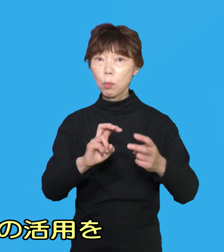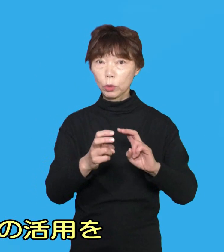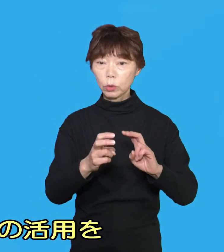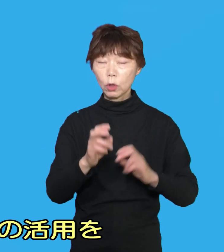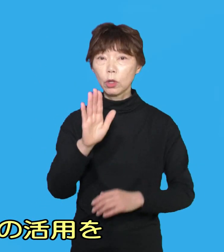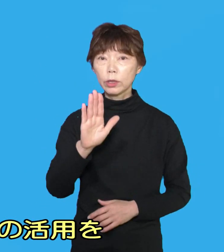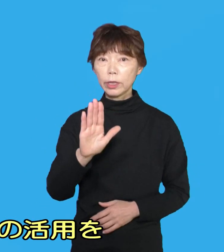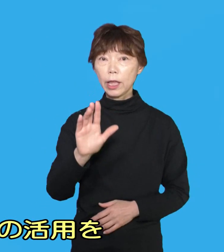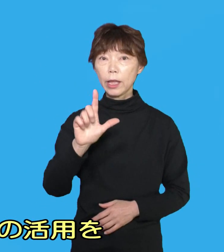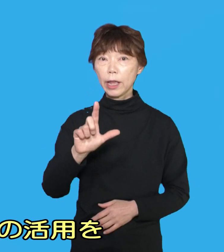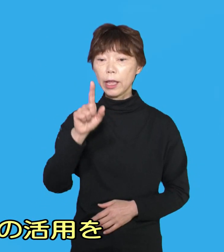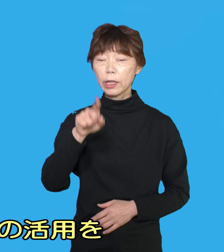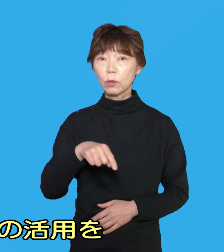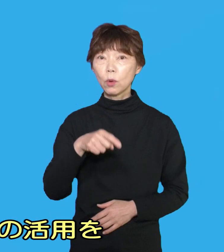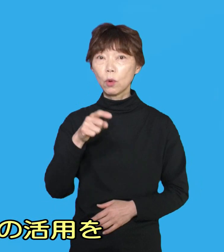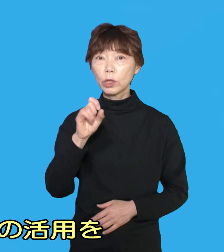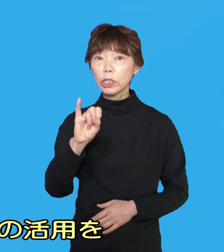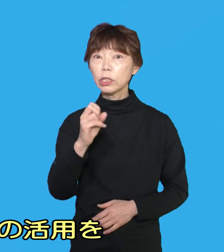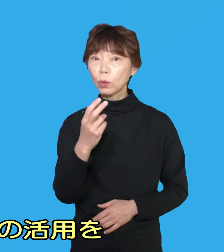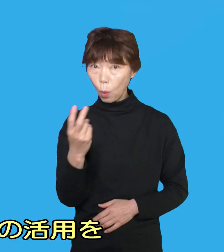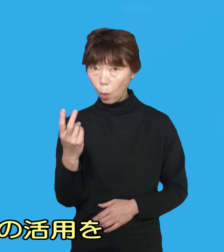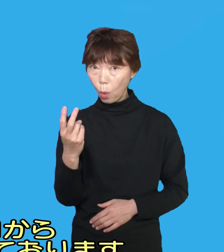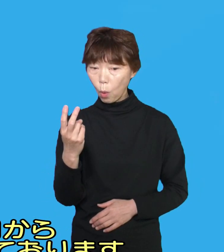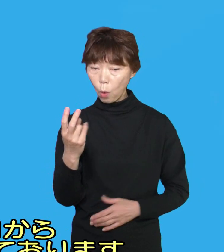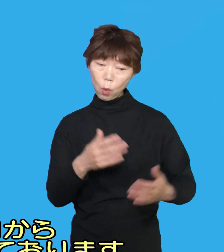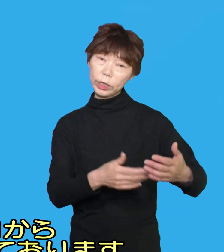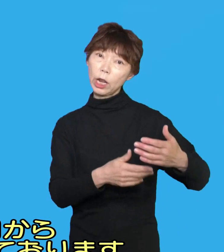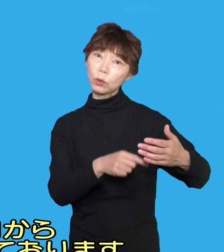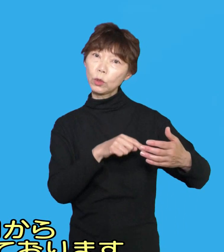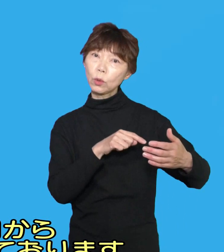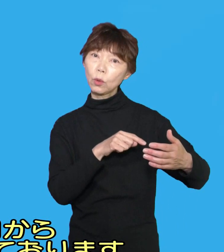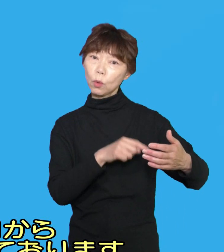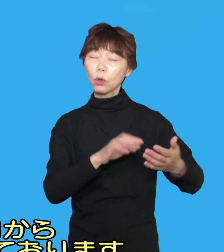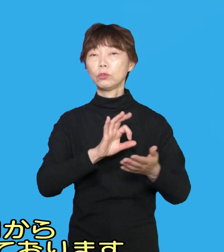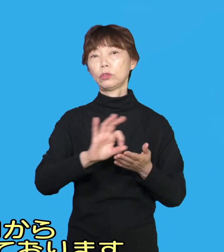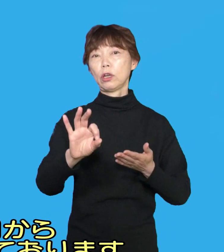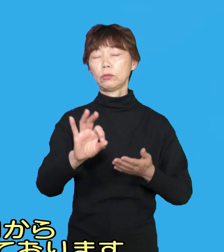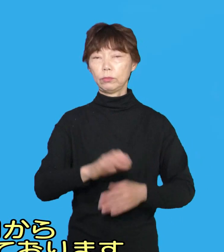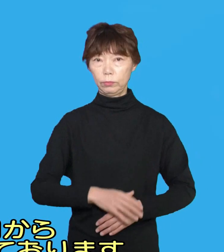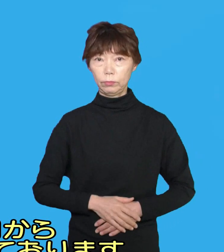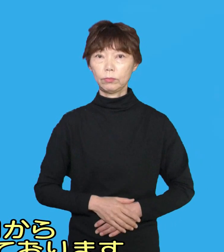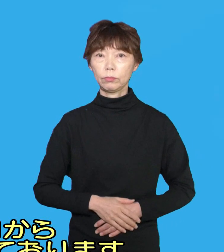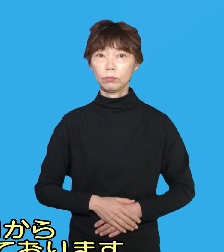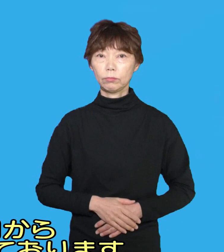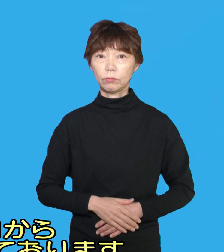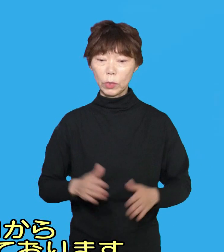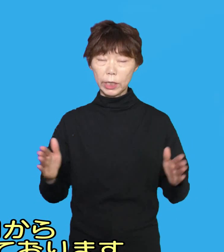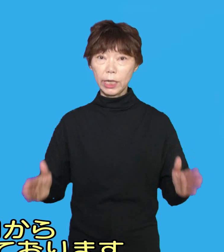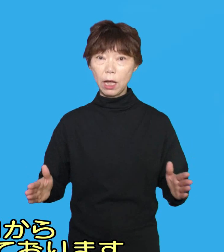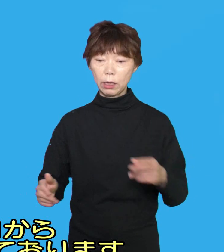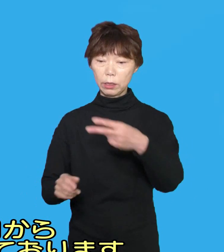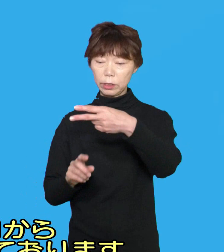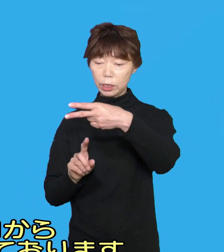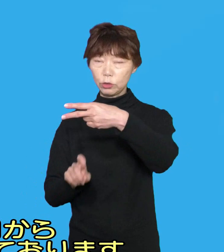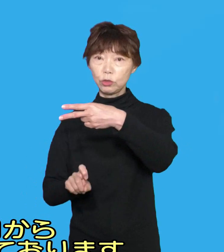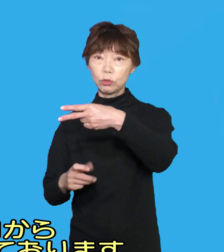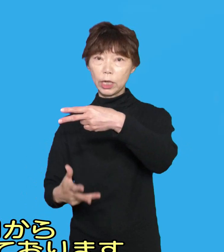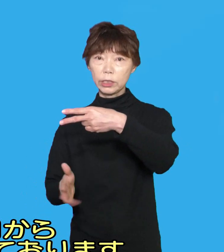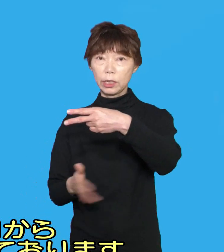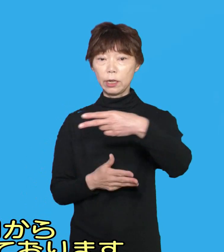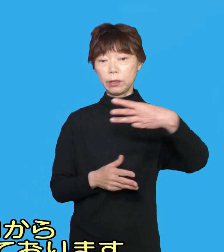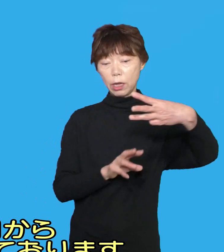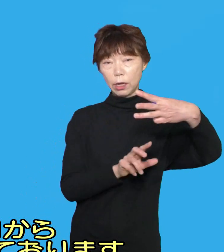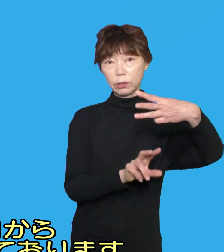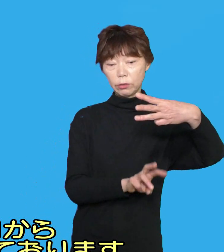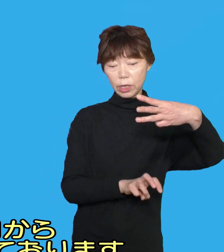ありますが、そちらを活用を予定をしております。実証期間は2月の18日から3月31日